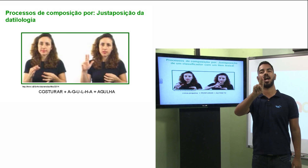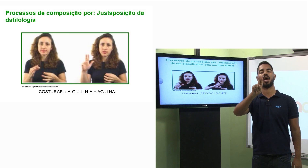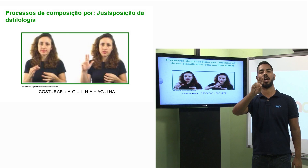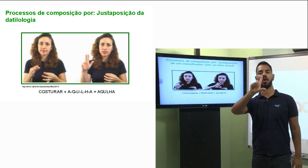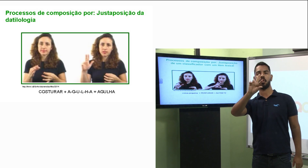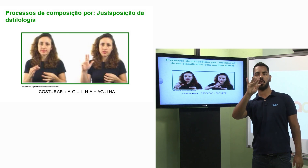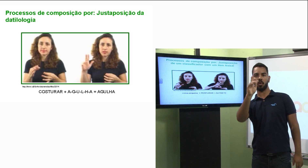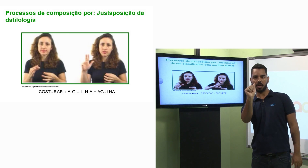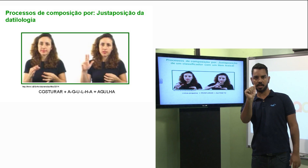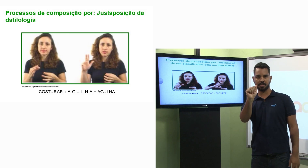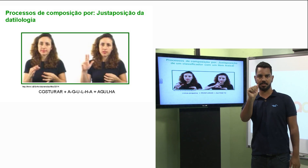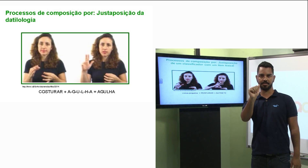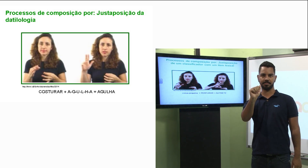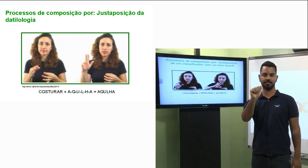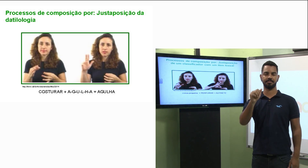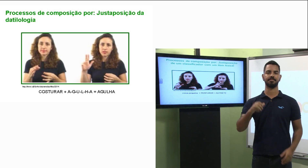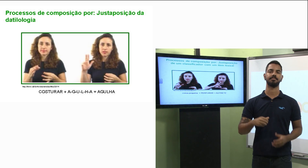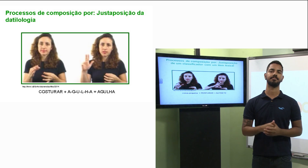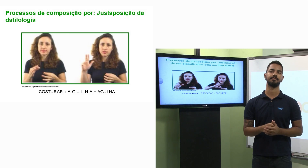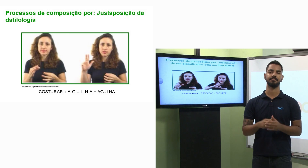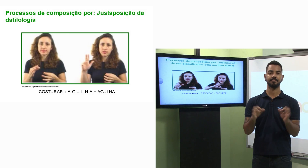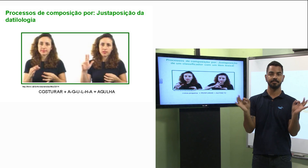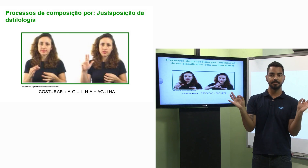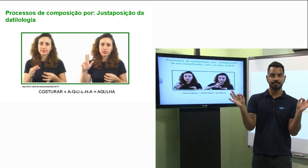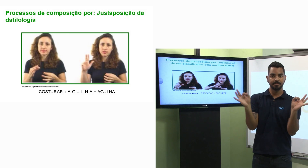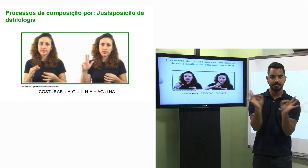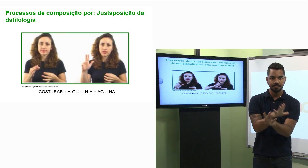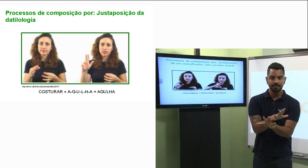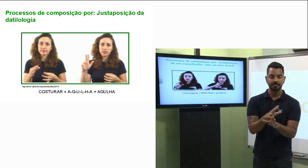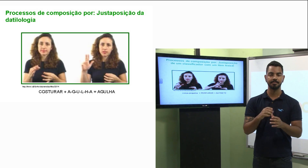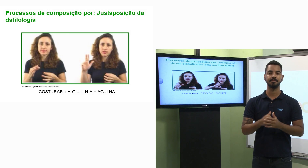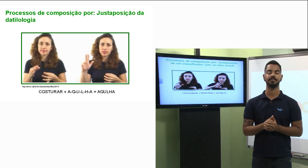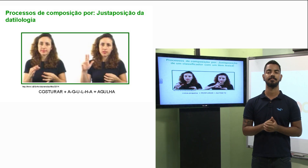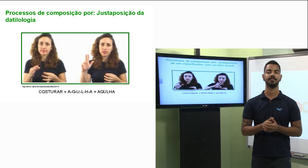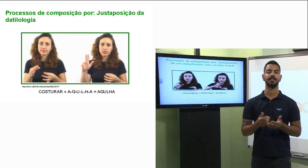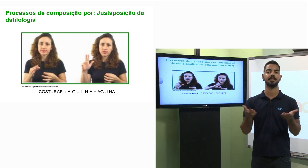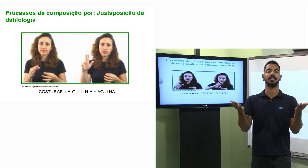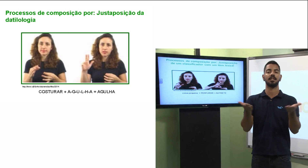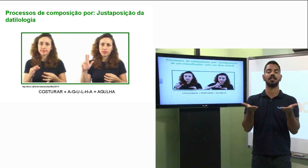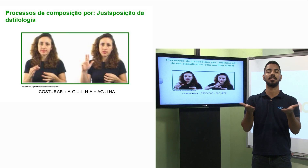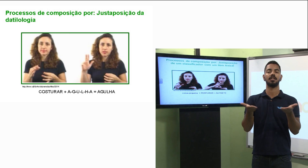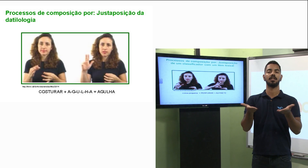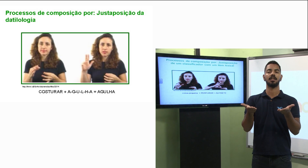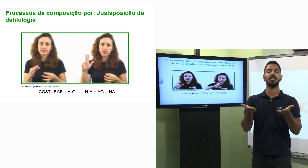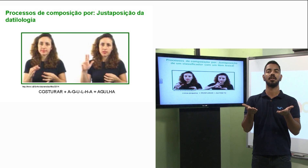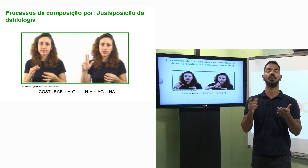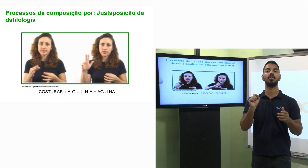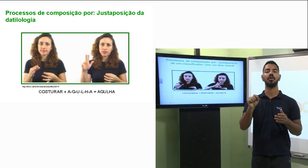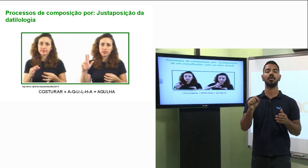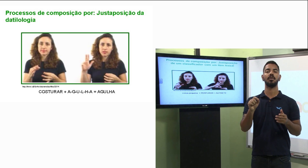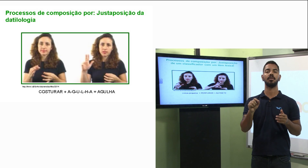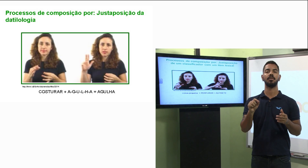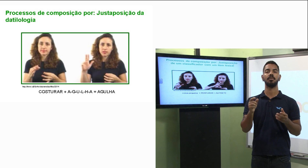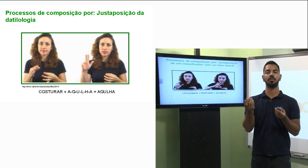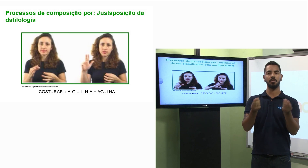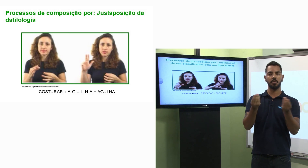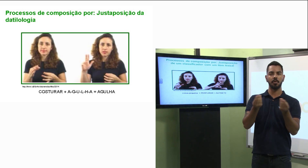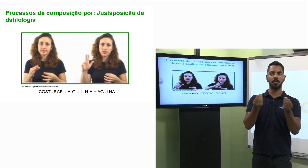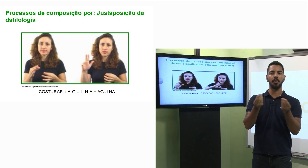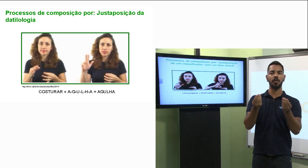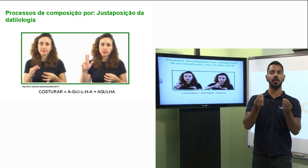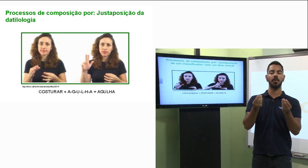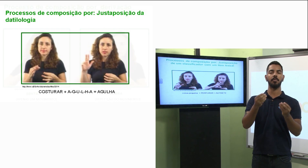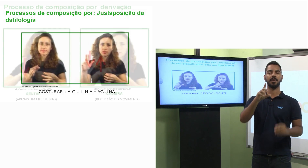sequência agora, adentraremos no processo de composição por derivação, ok?